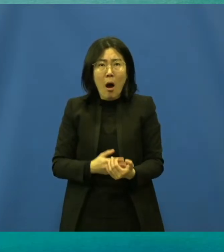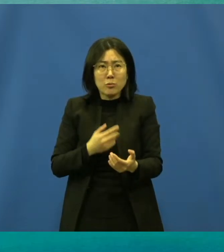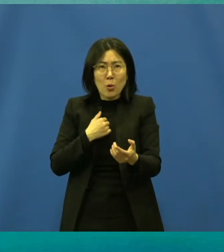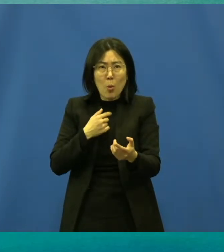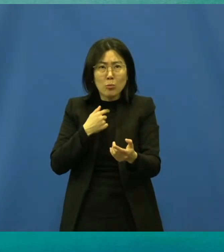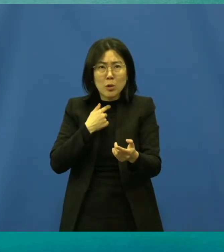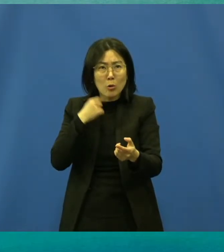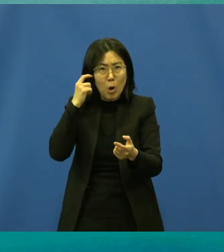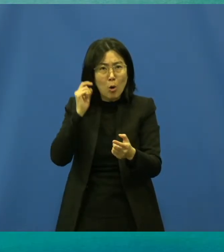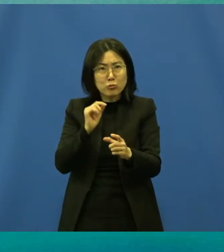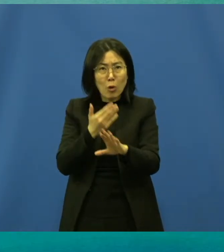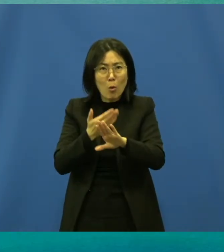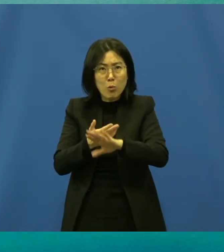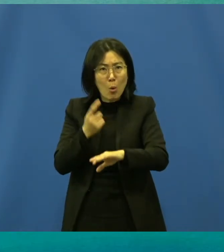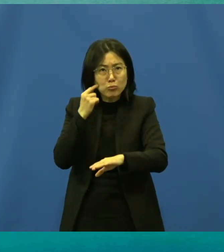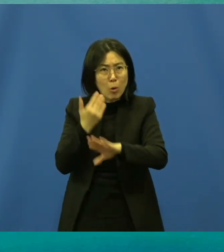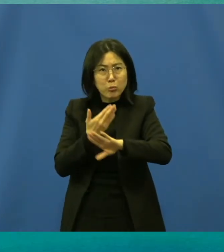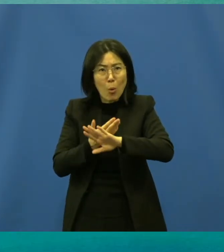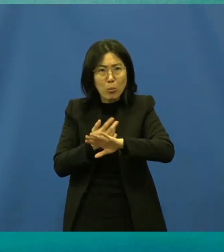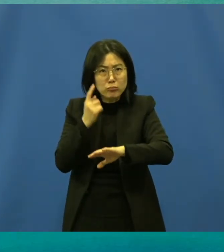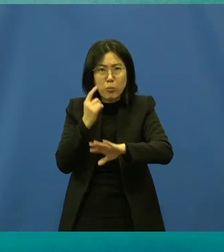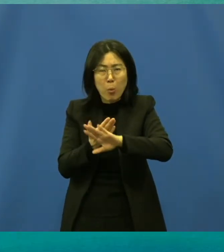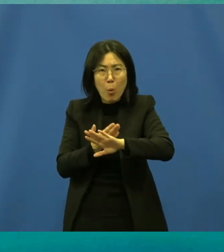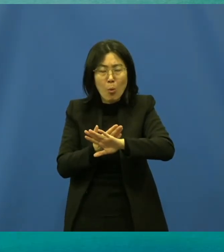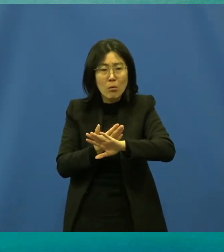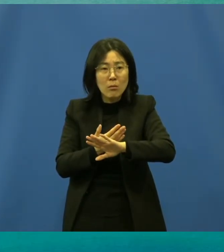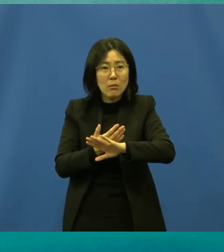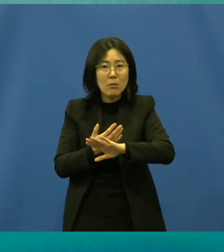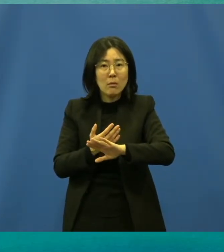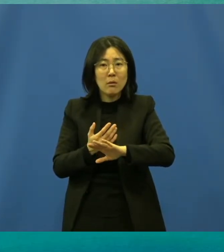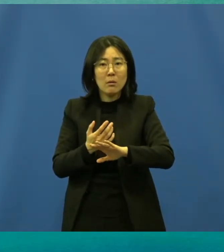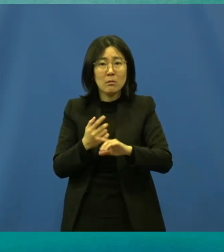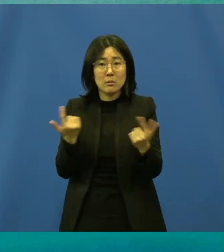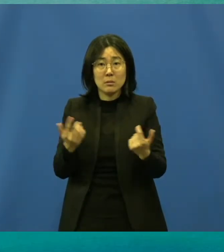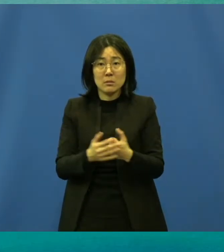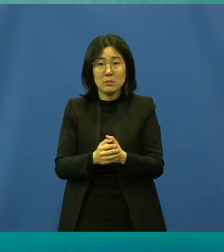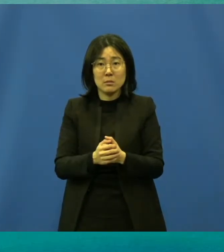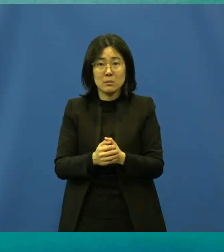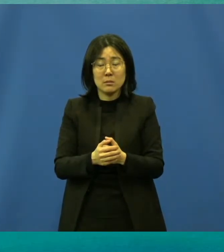구원과 연결된 말씀은 너무너무 중요합니다.